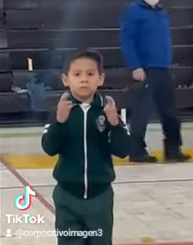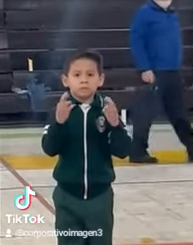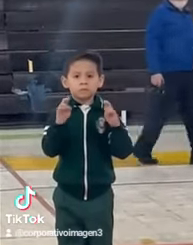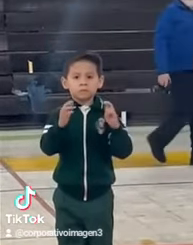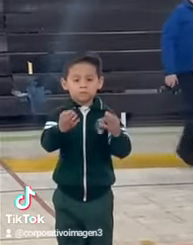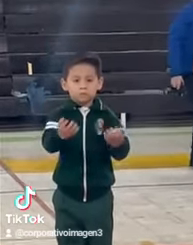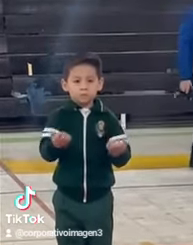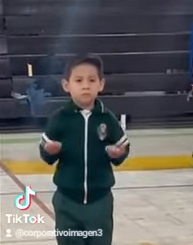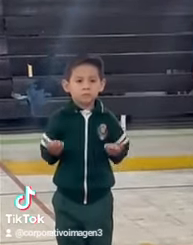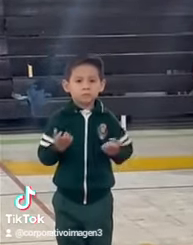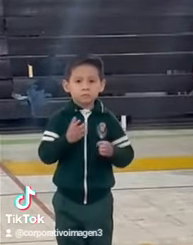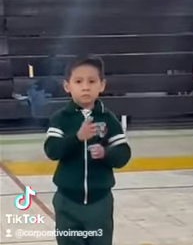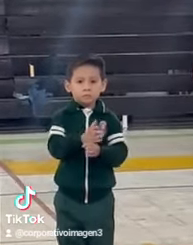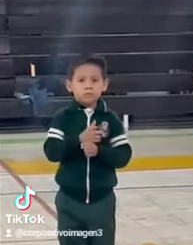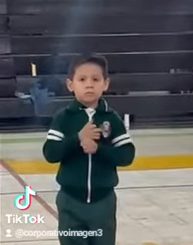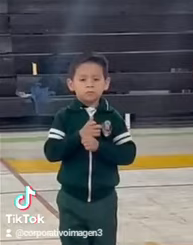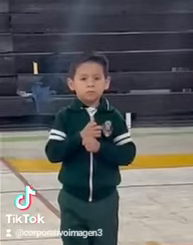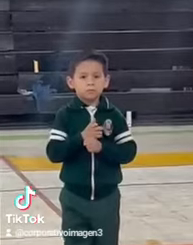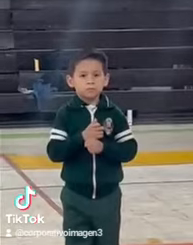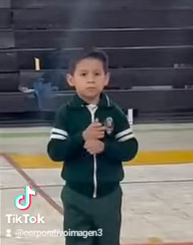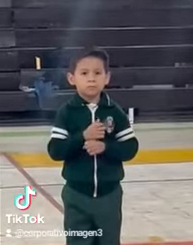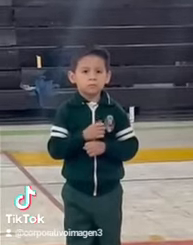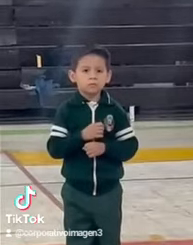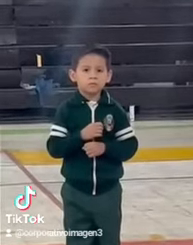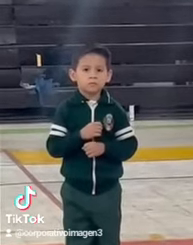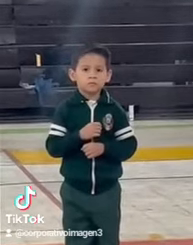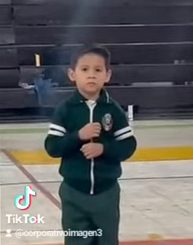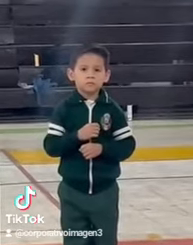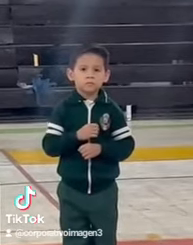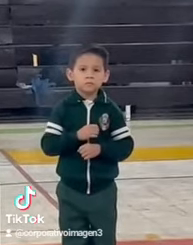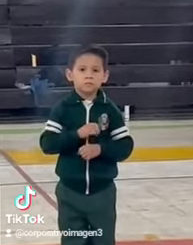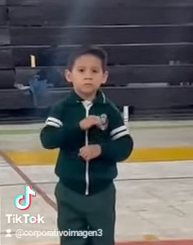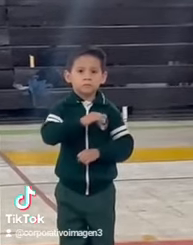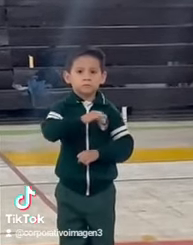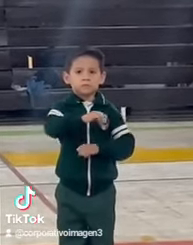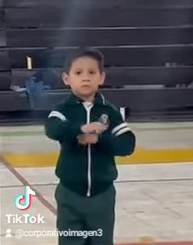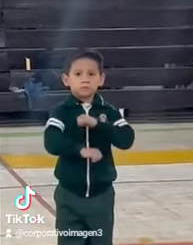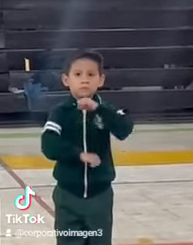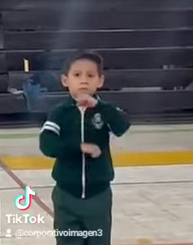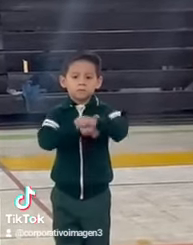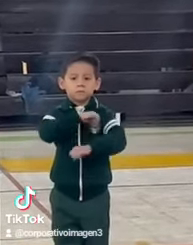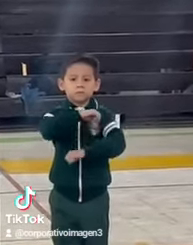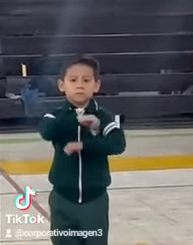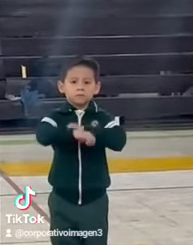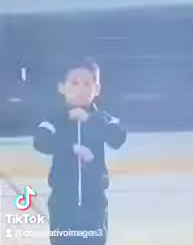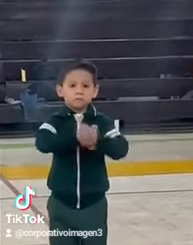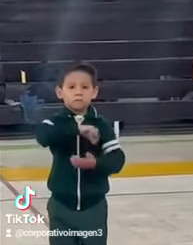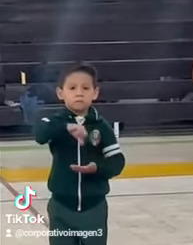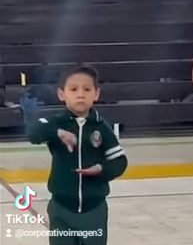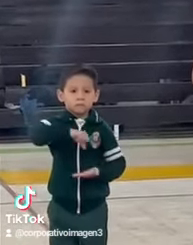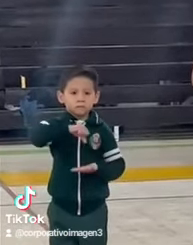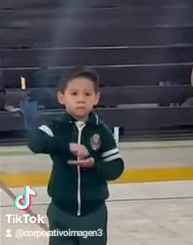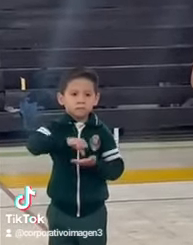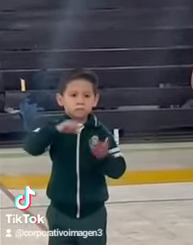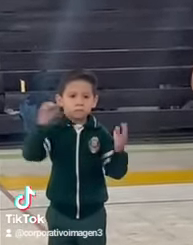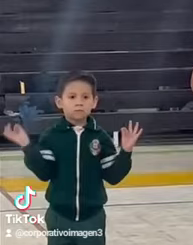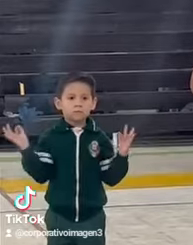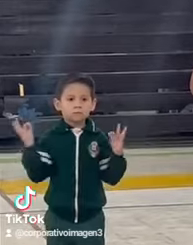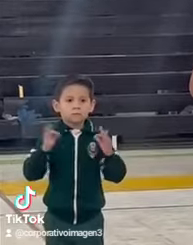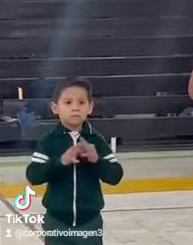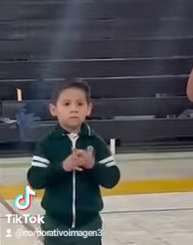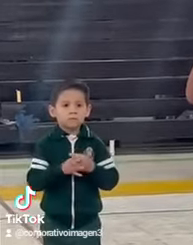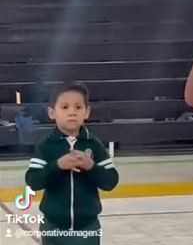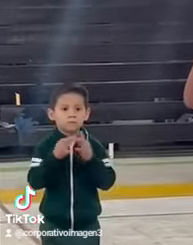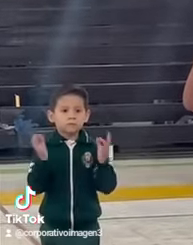sonoro rojín del cañón. Y retienta en sus centros la